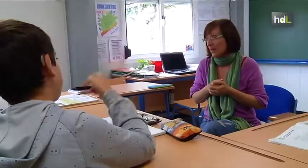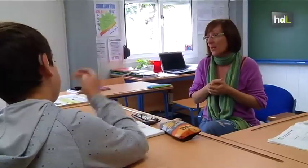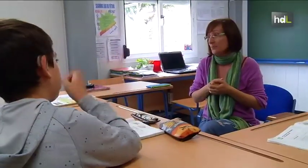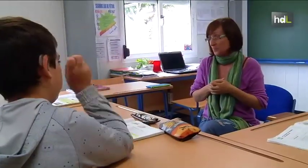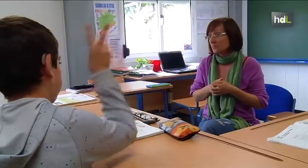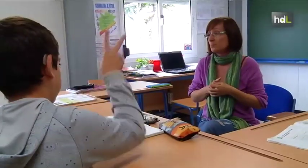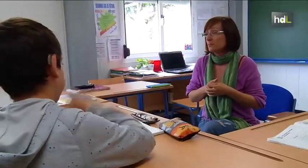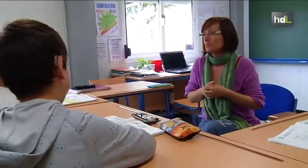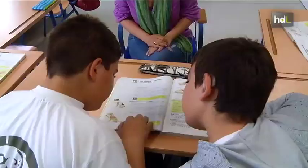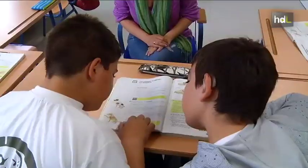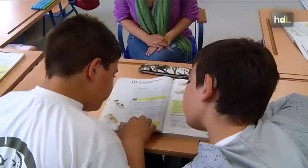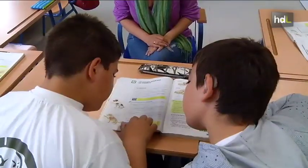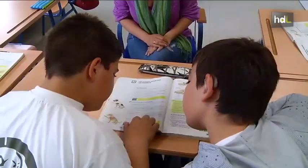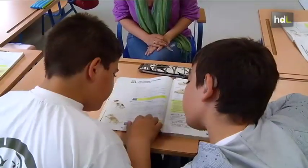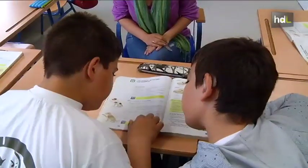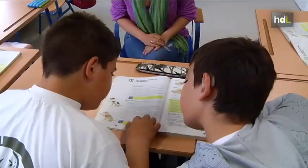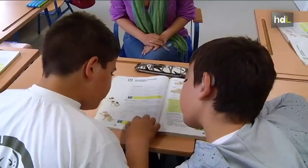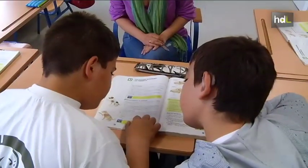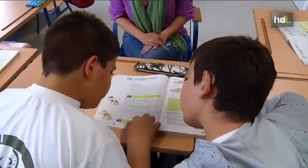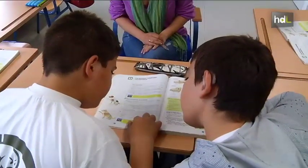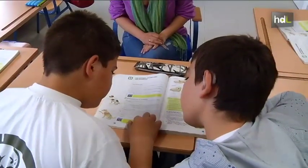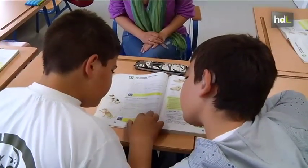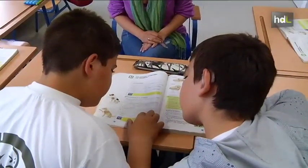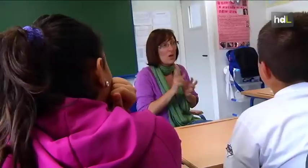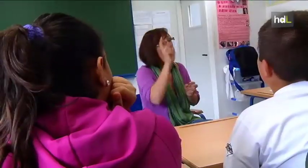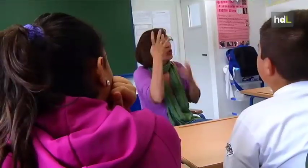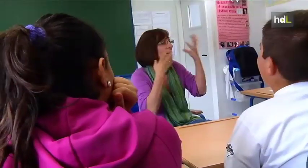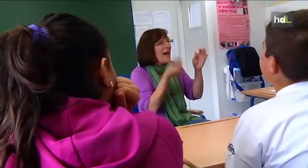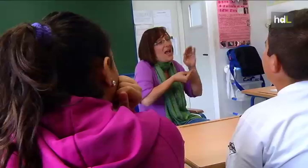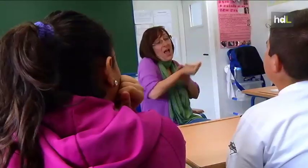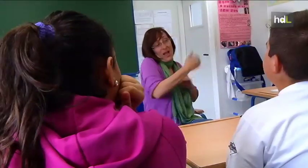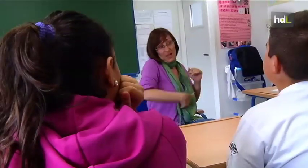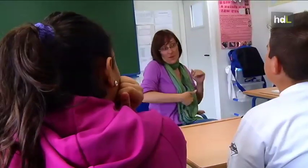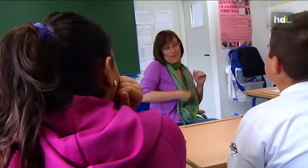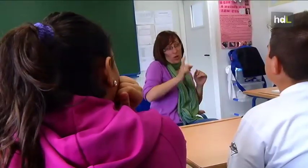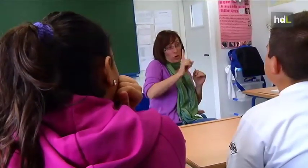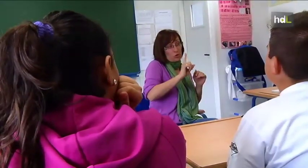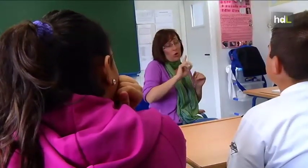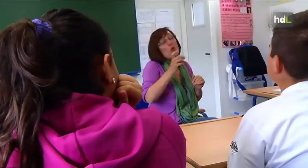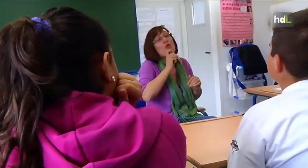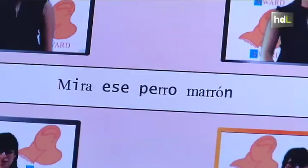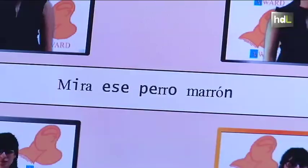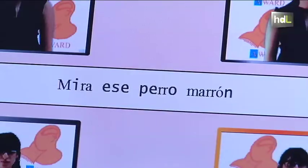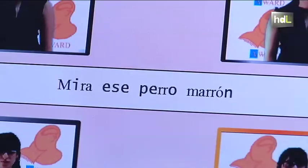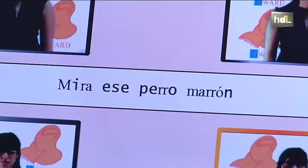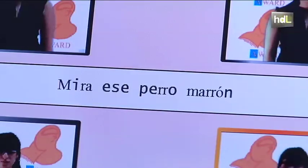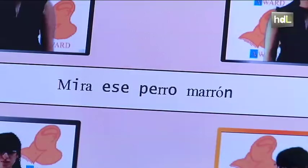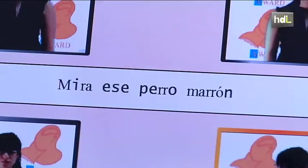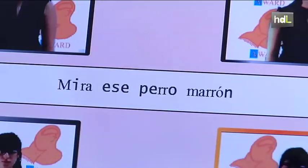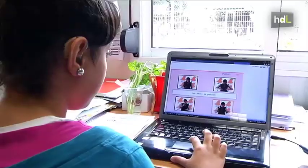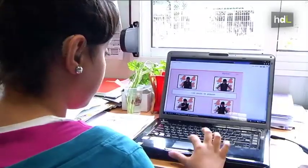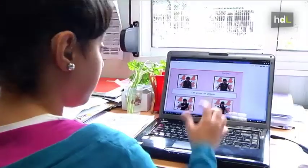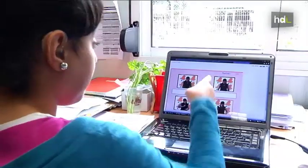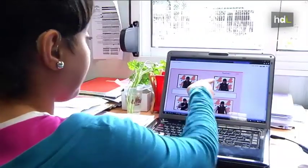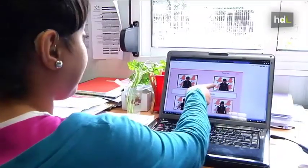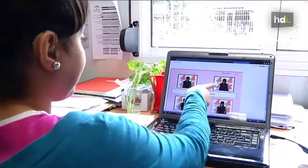parte que solo un pequeño porcentaje de alumnos sordos cursen estudios superiores, una realidad que podría cambiar en el futuro gracias a